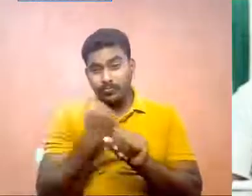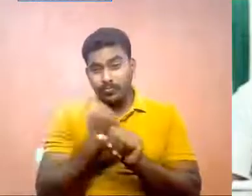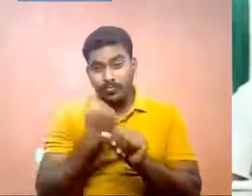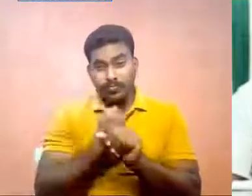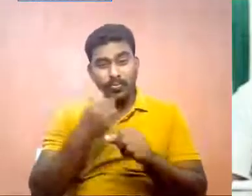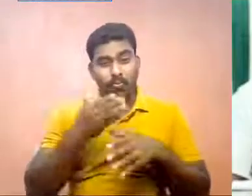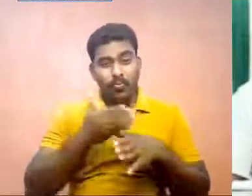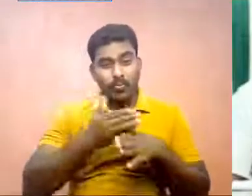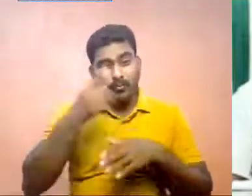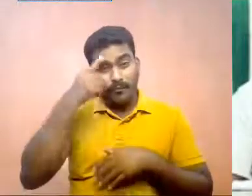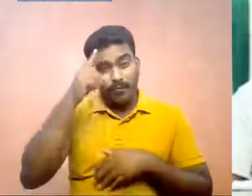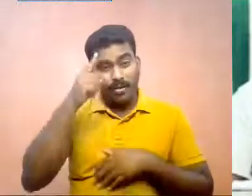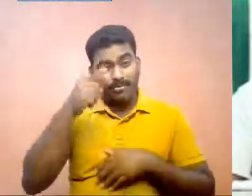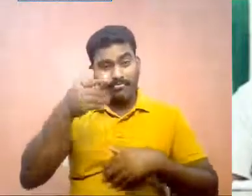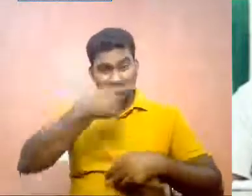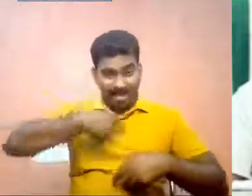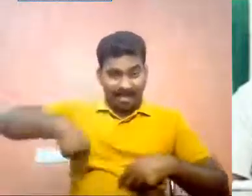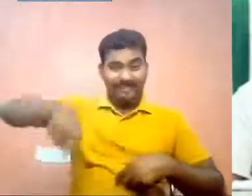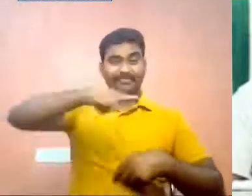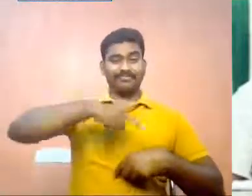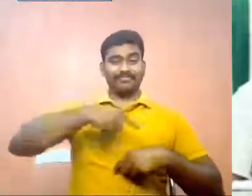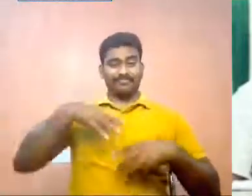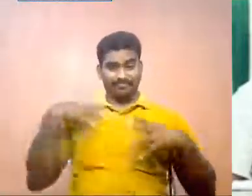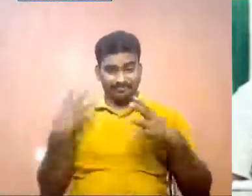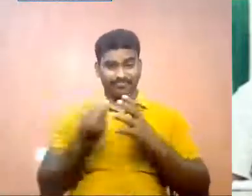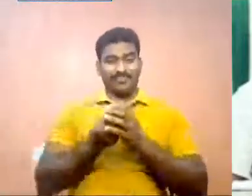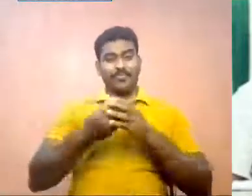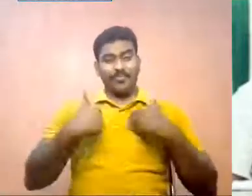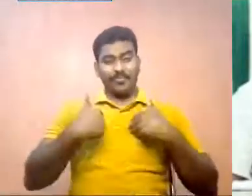ഒരു മനുഷ്യത്വപരമായ സമീപനം